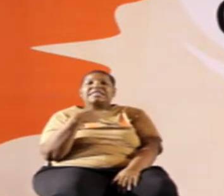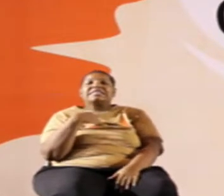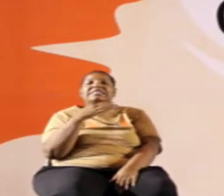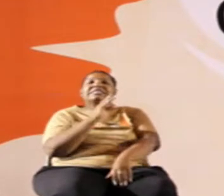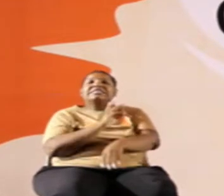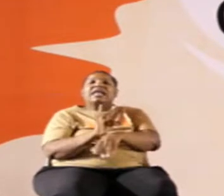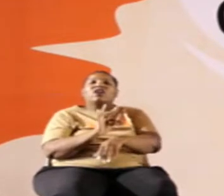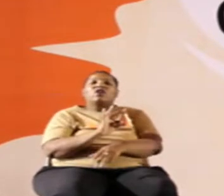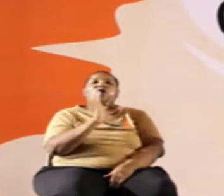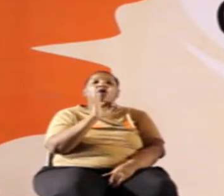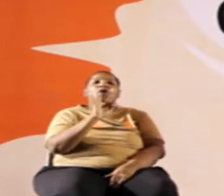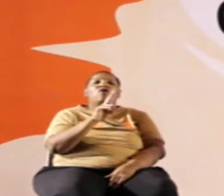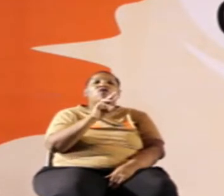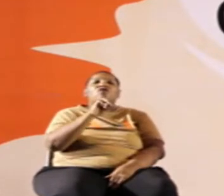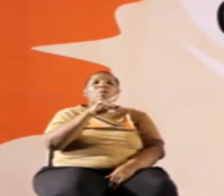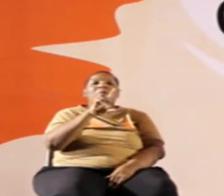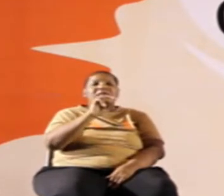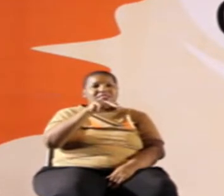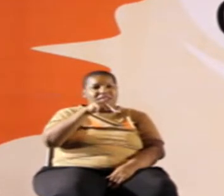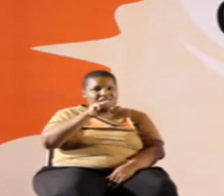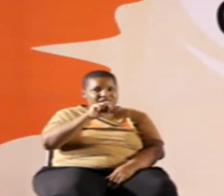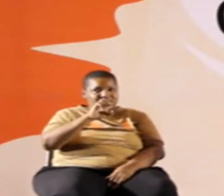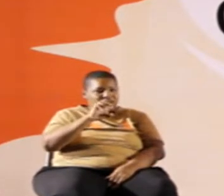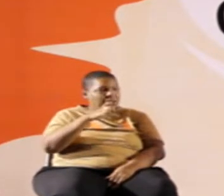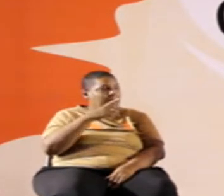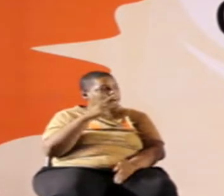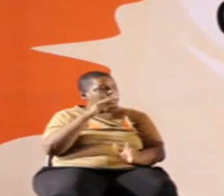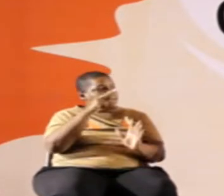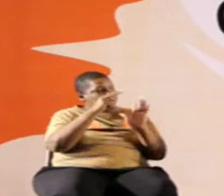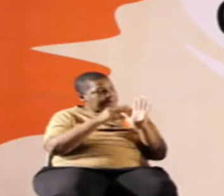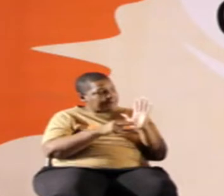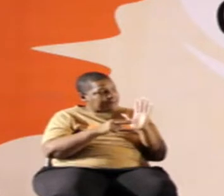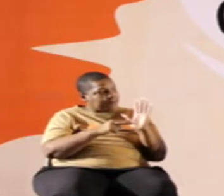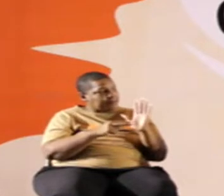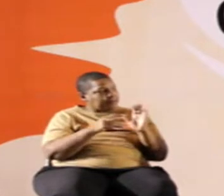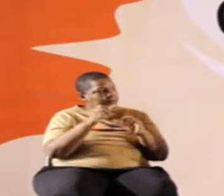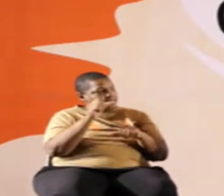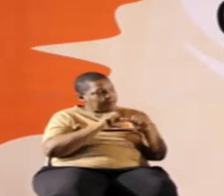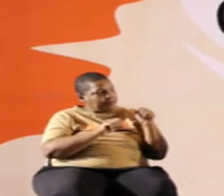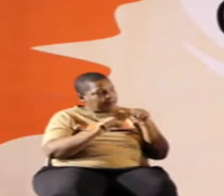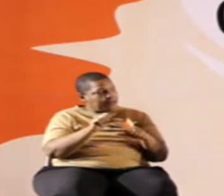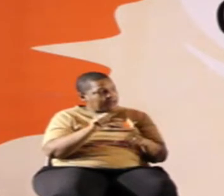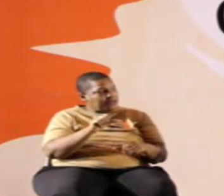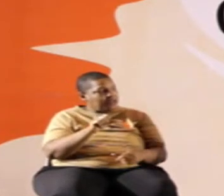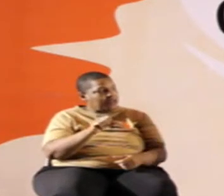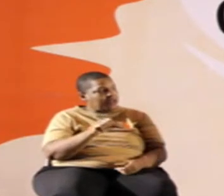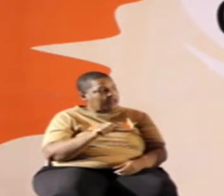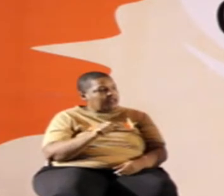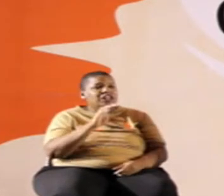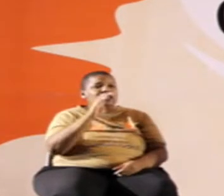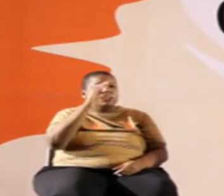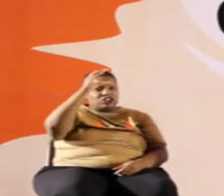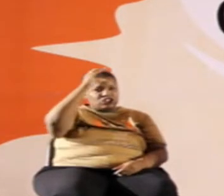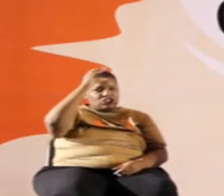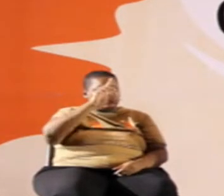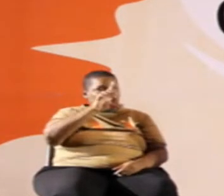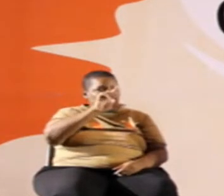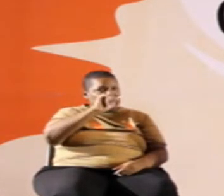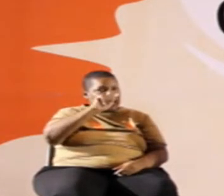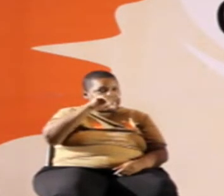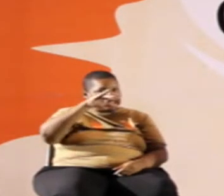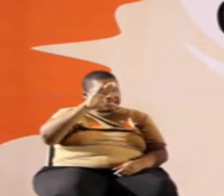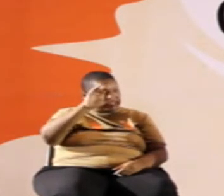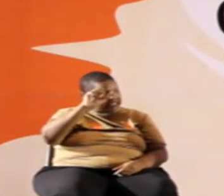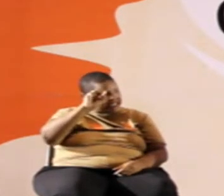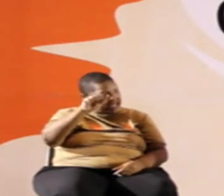é uma redefinição de Tia Ciata. A imagem de Tia Ciata